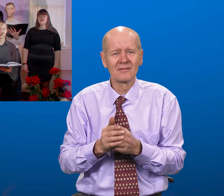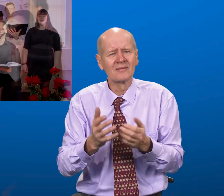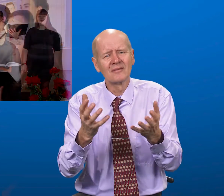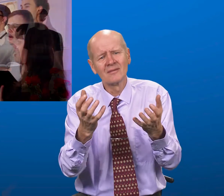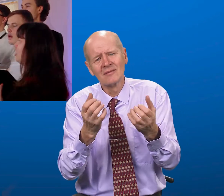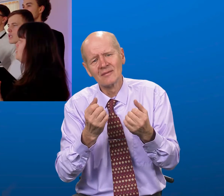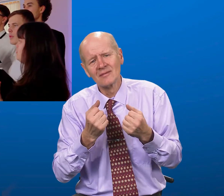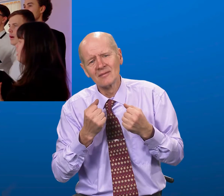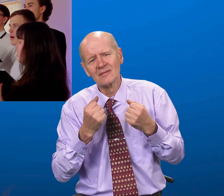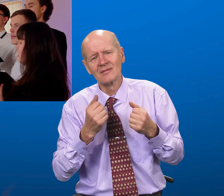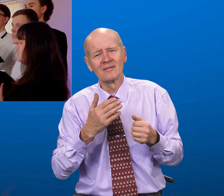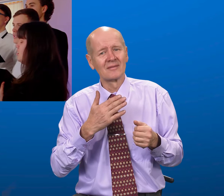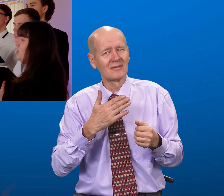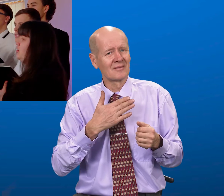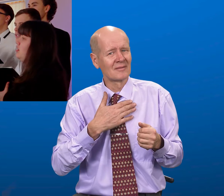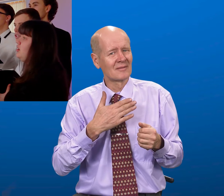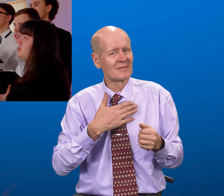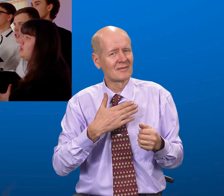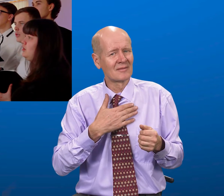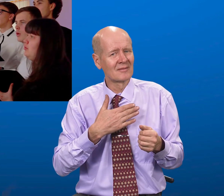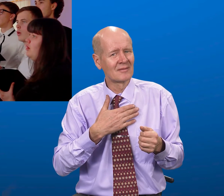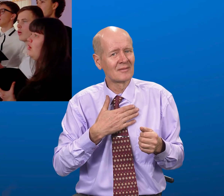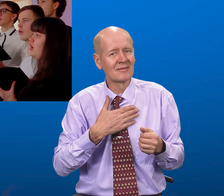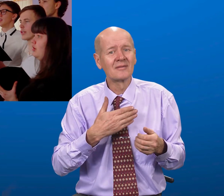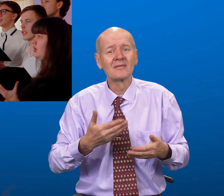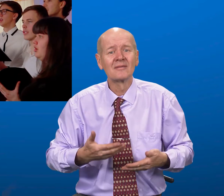Иисус, тебя спаси.